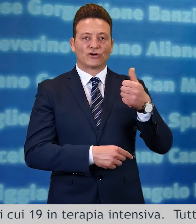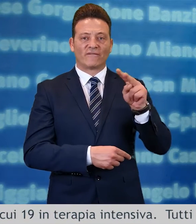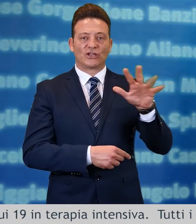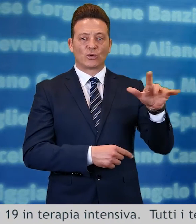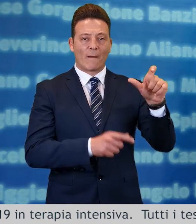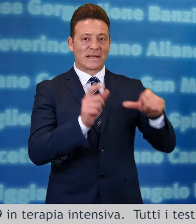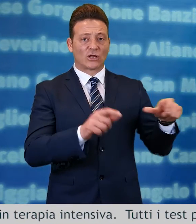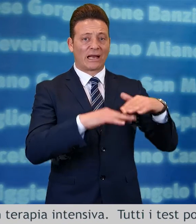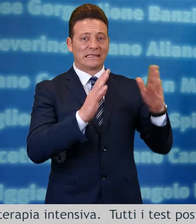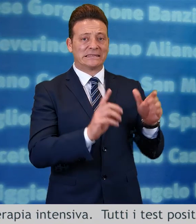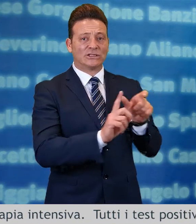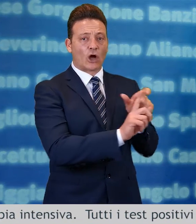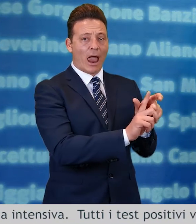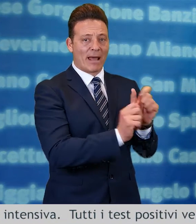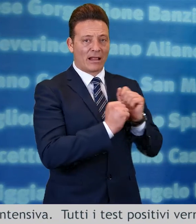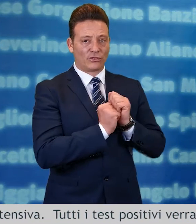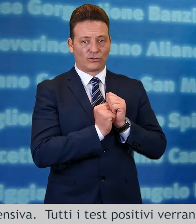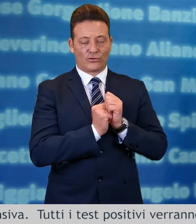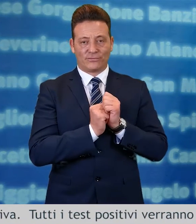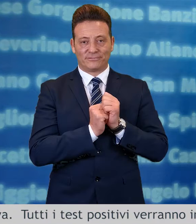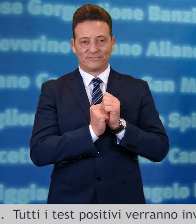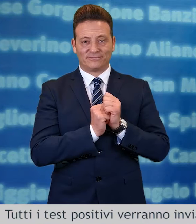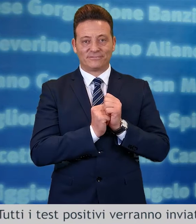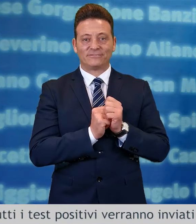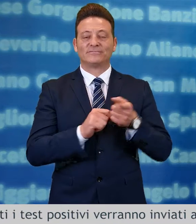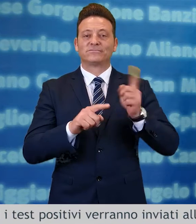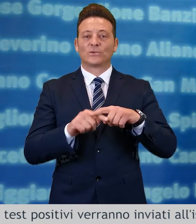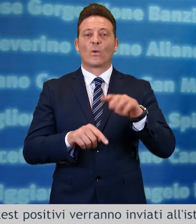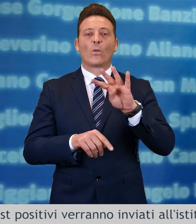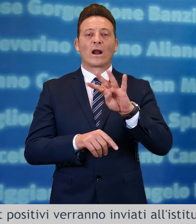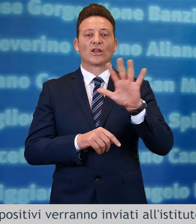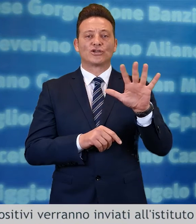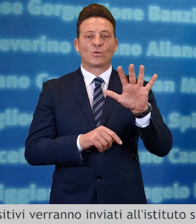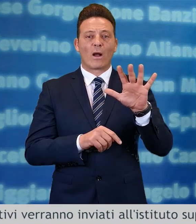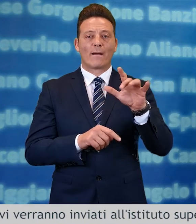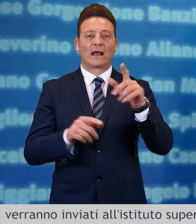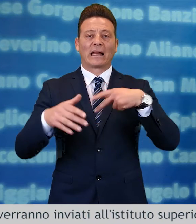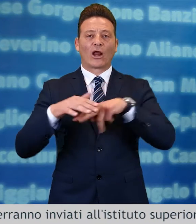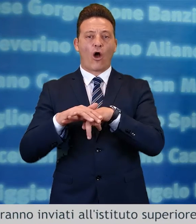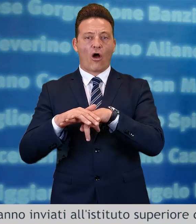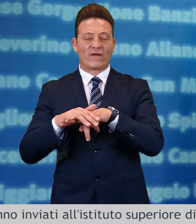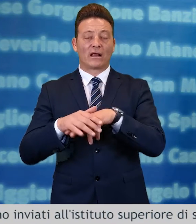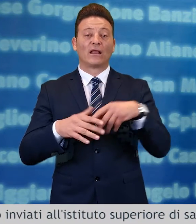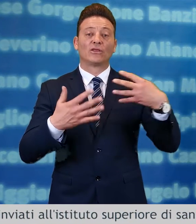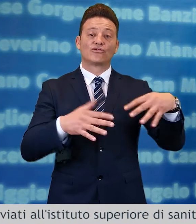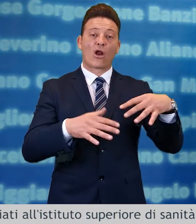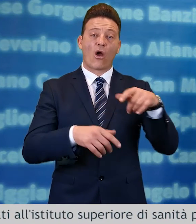persone in isolamento domiciliare e 45 ricoveri di cui 19 in